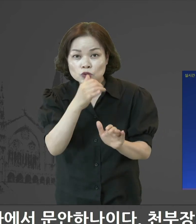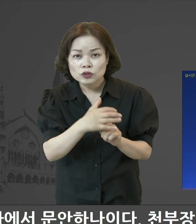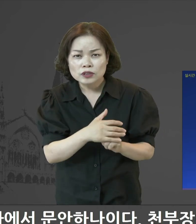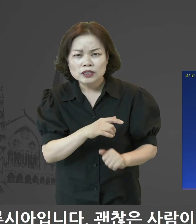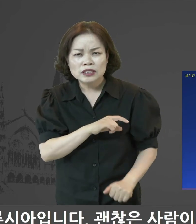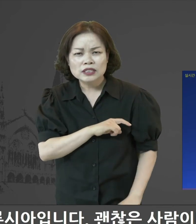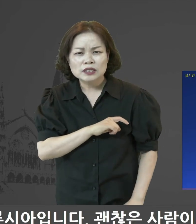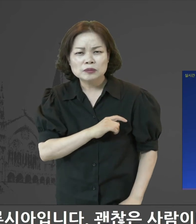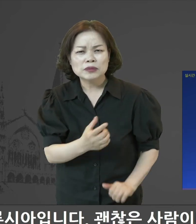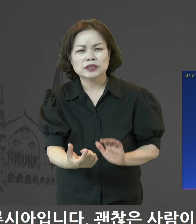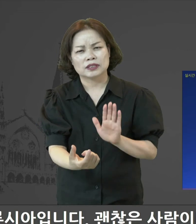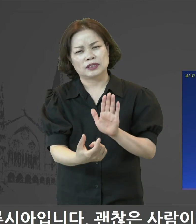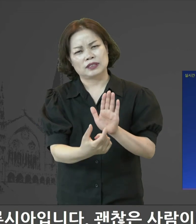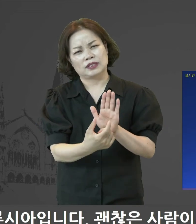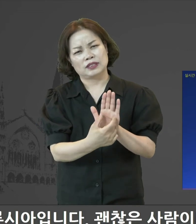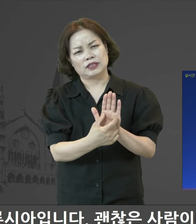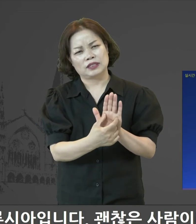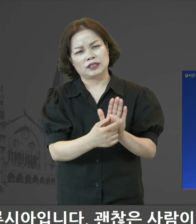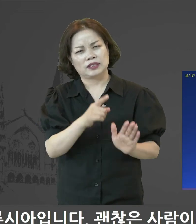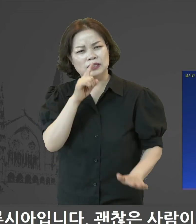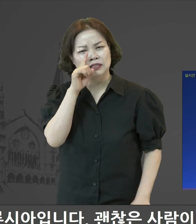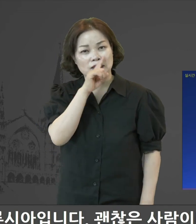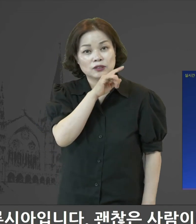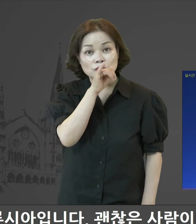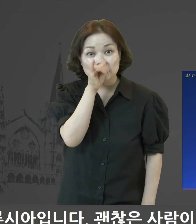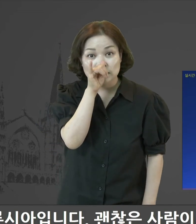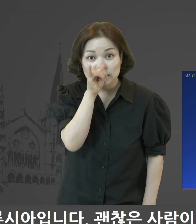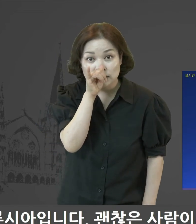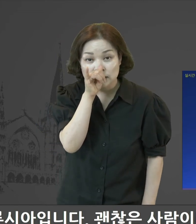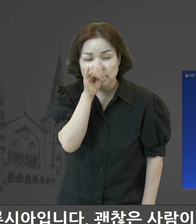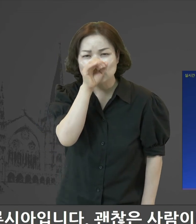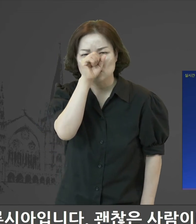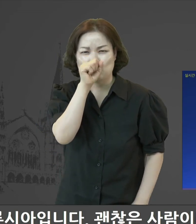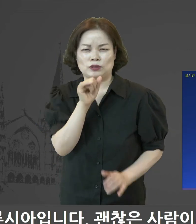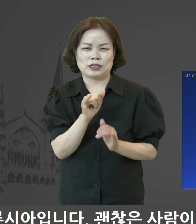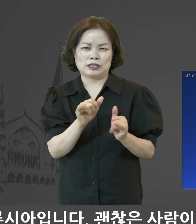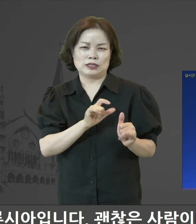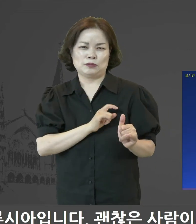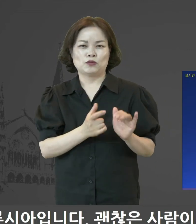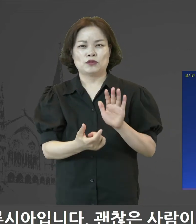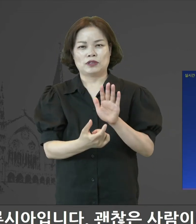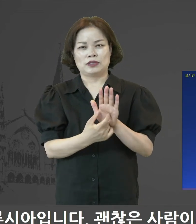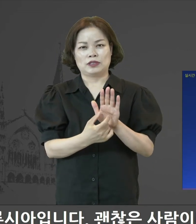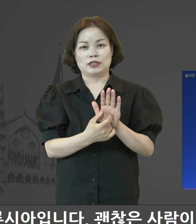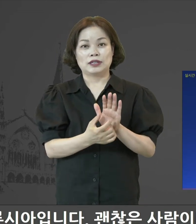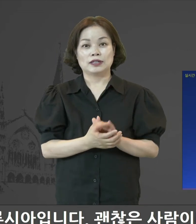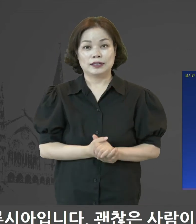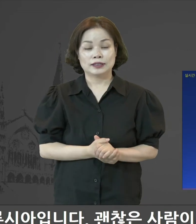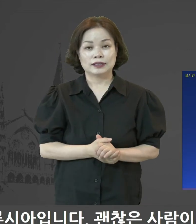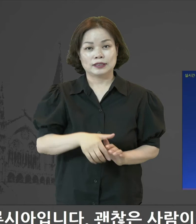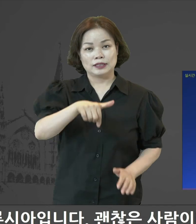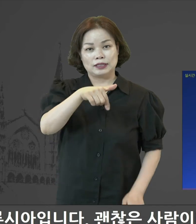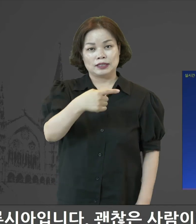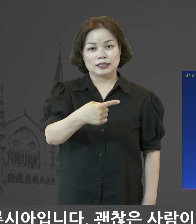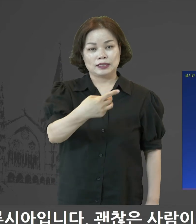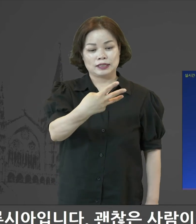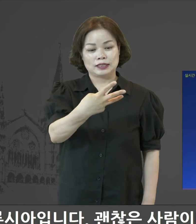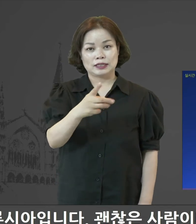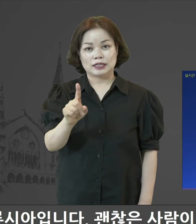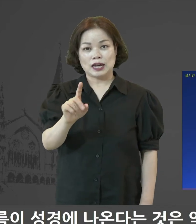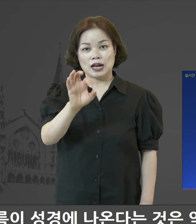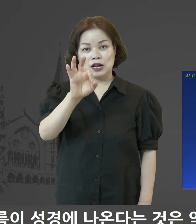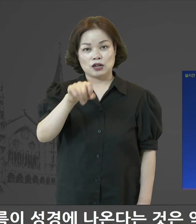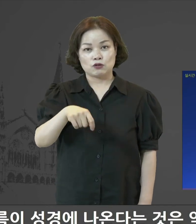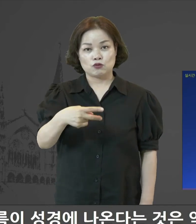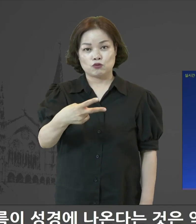이름이 성경에 나온다는 것이 악명도 있지만요, 이게 이 좋은 사람 이름이 많이 나와요. 그래서 글라우디오라는